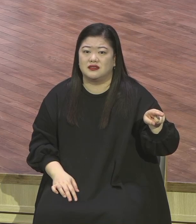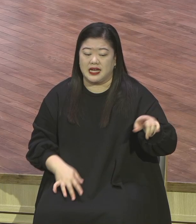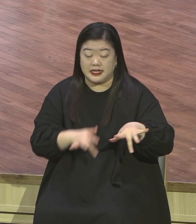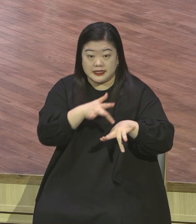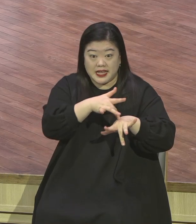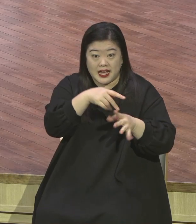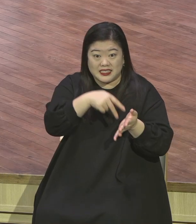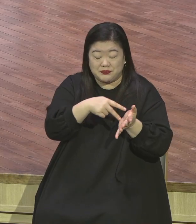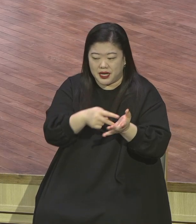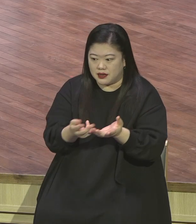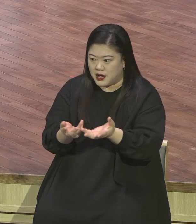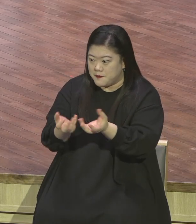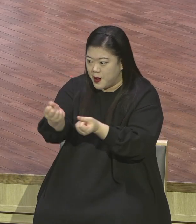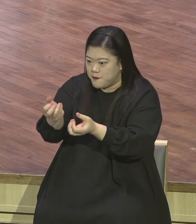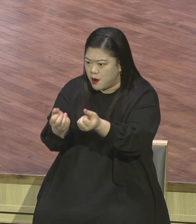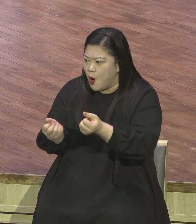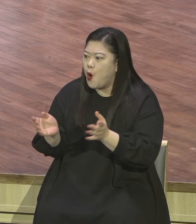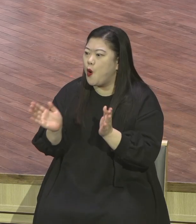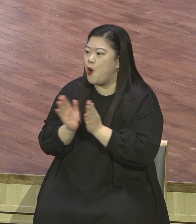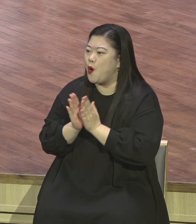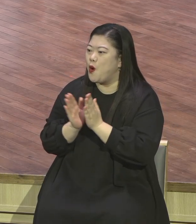좋아가지고 내 시긴대로 잘한다고.